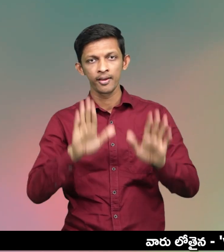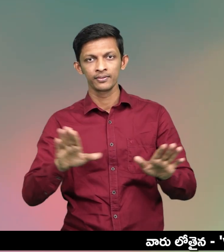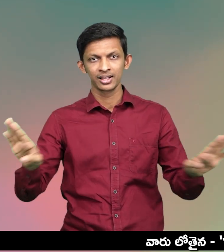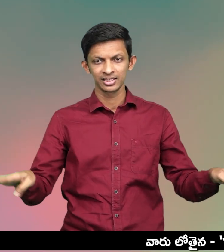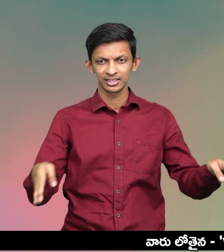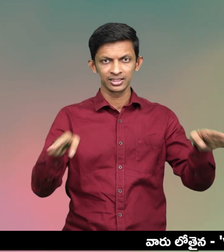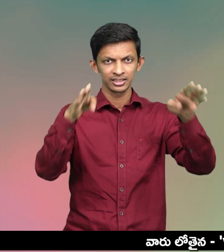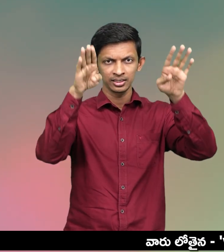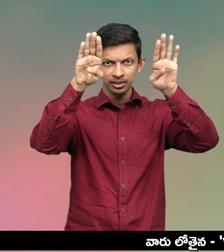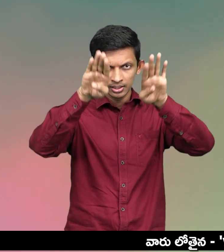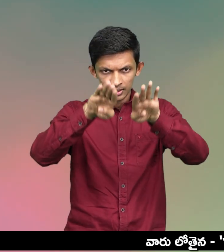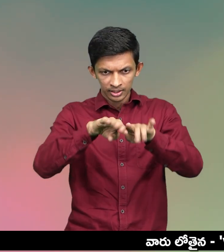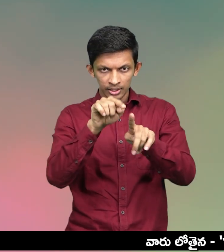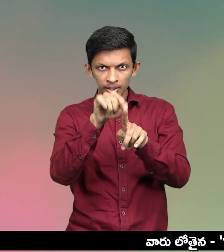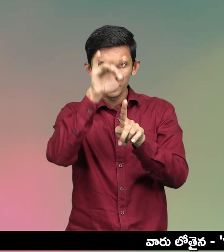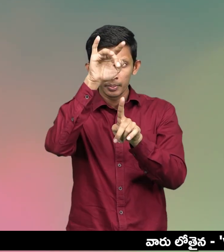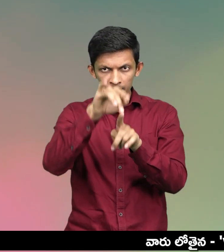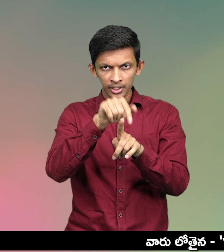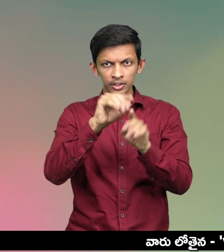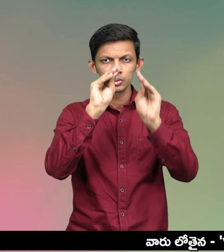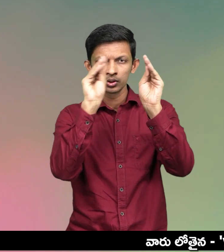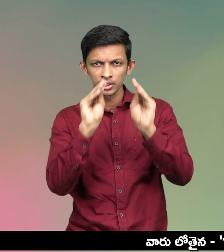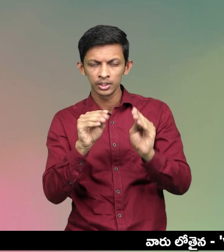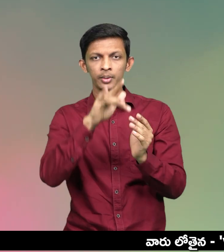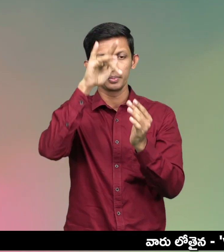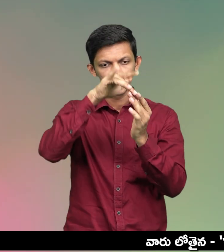వారు లోతైన వి ఆకారపు లోయలను చెక్కారు.